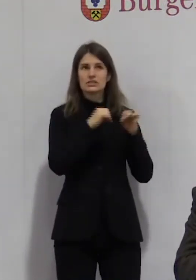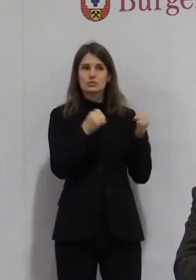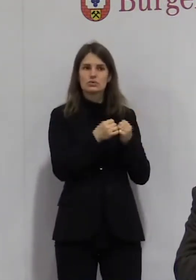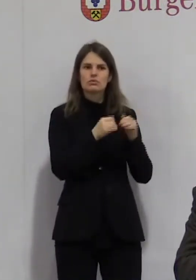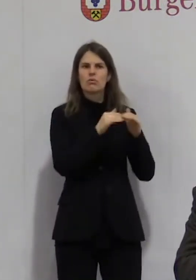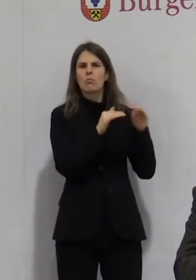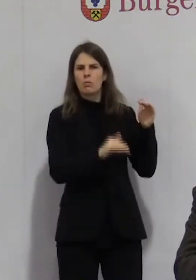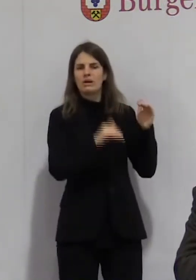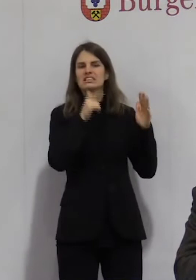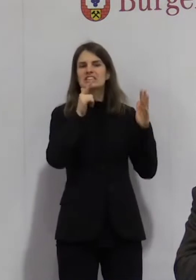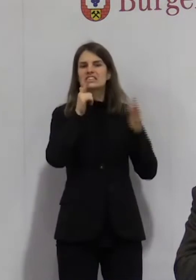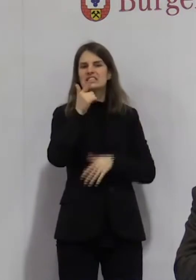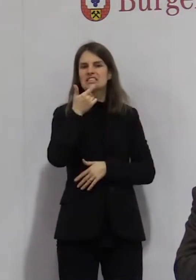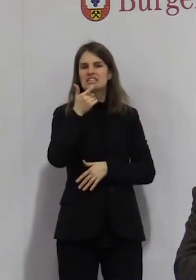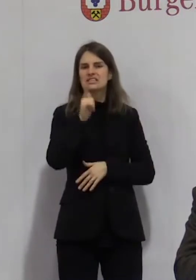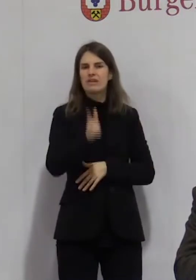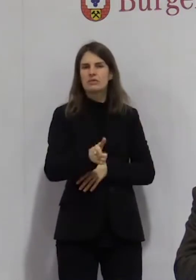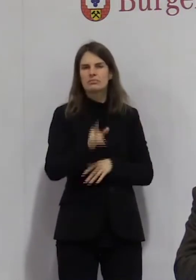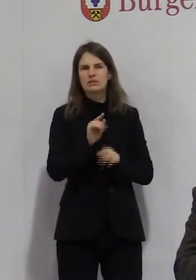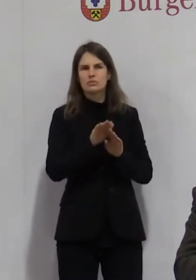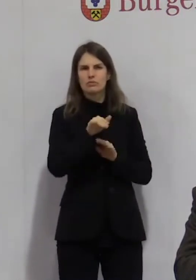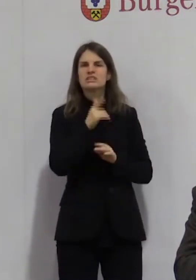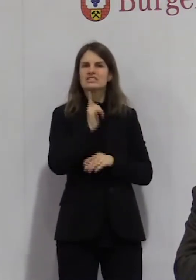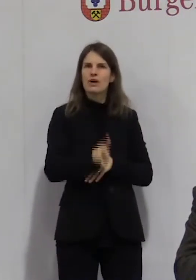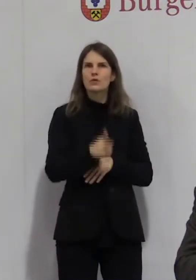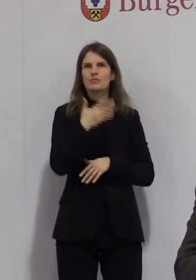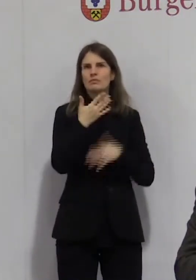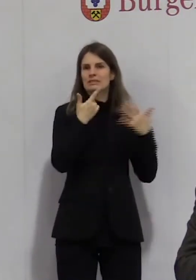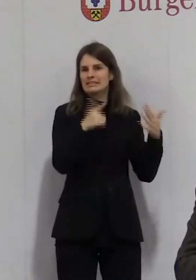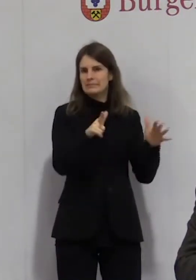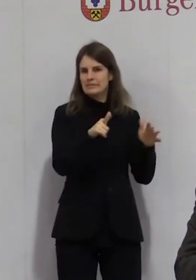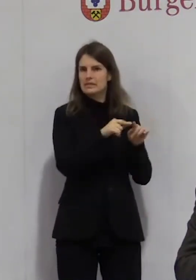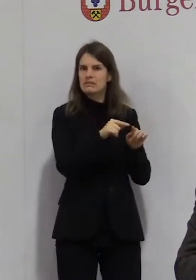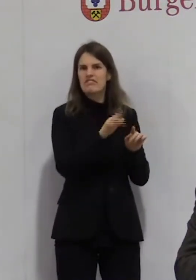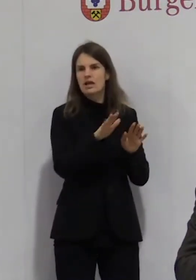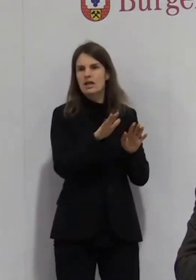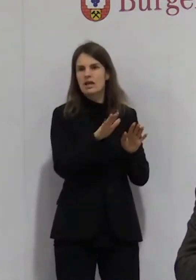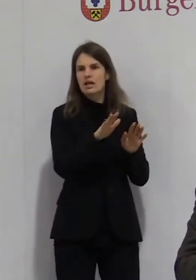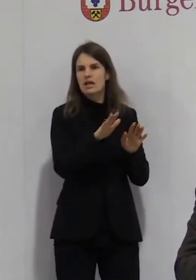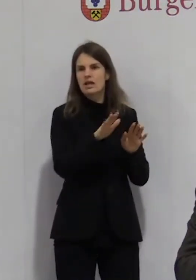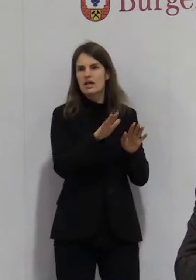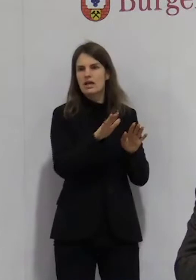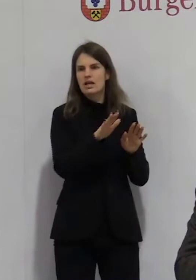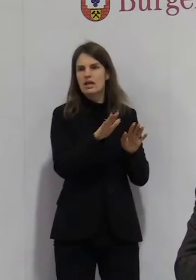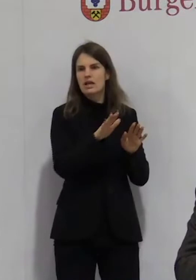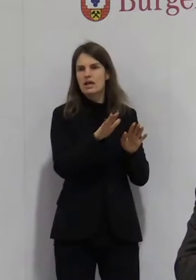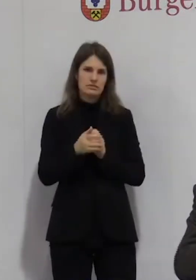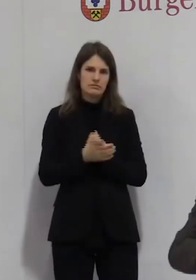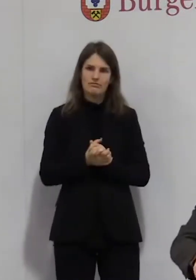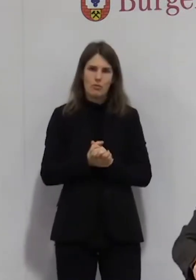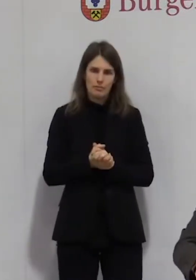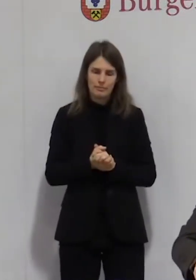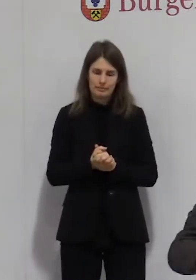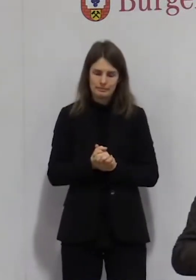unterdurchschnittlich bei 275 jetzt, nee, etwas überdurchschnittlich ist, die damit ja liegt. Und da könnten Sie vielleicht, Frau Dr. Schmidt, noch mal was dazu